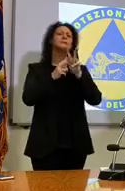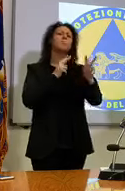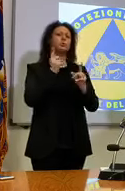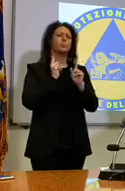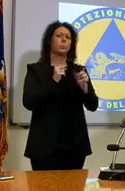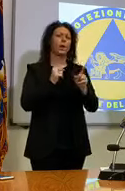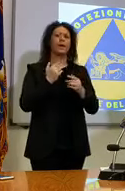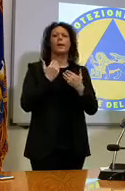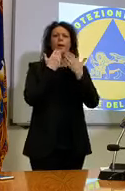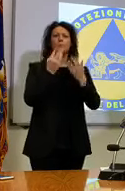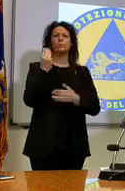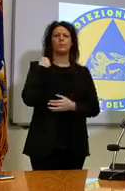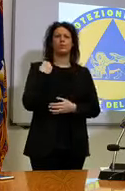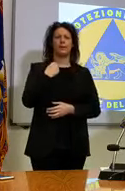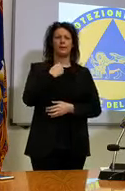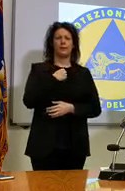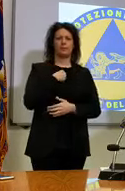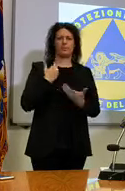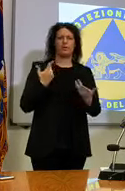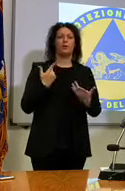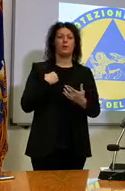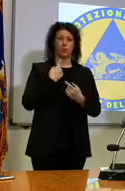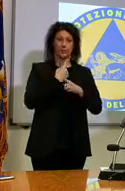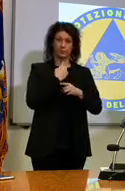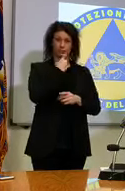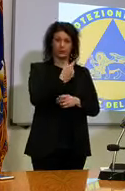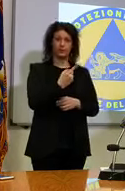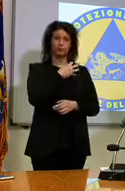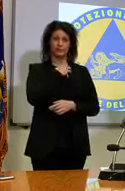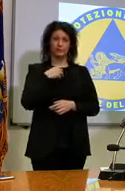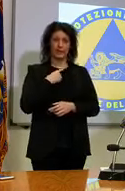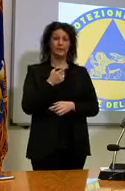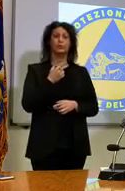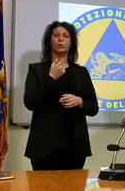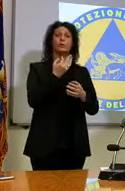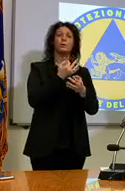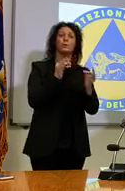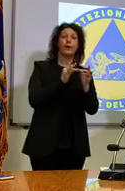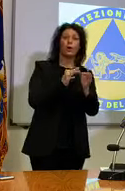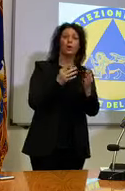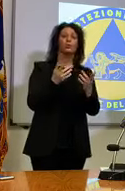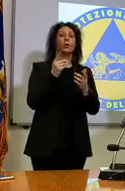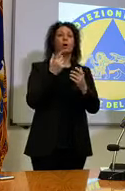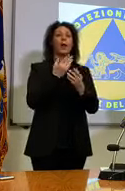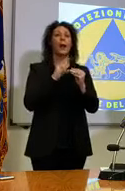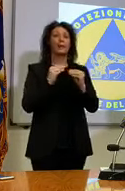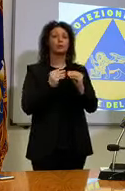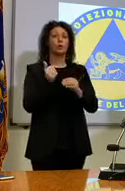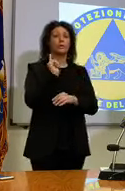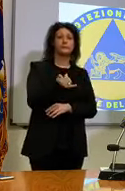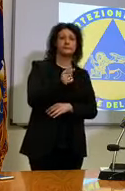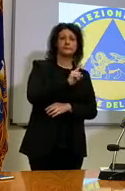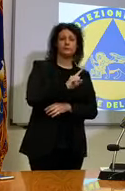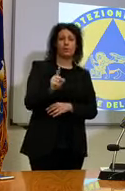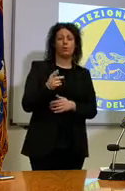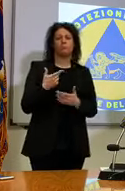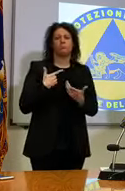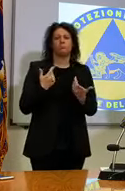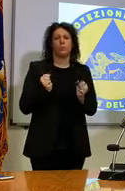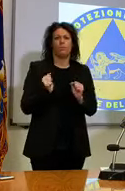a me se uno scienziato ha ragione, cosa volete che vi dica, che i nomi di quelli che dicono il contrario, non lo troverei anche